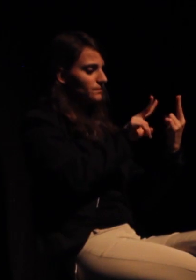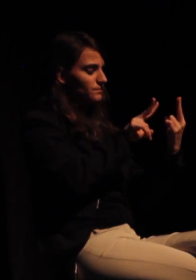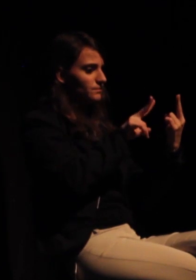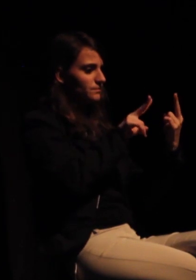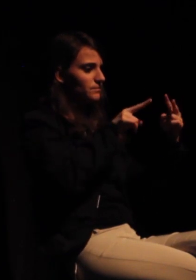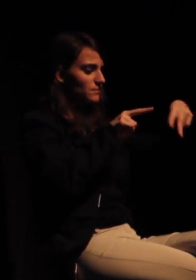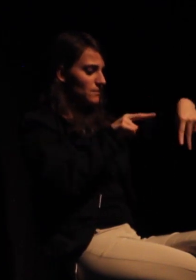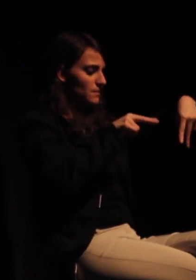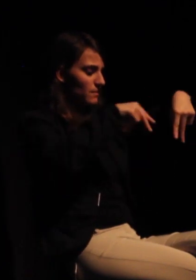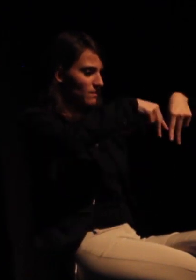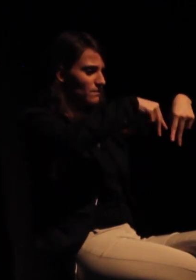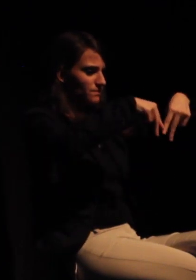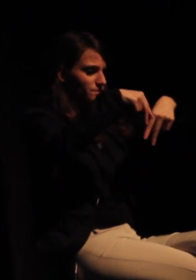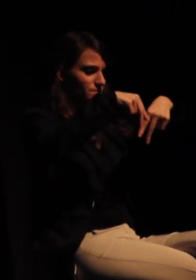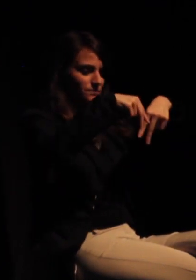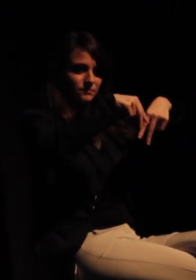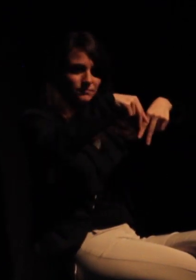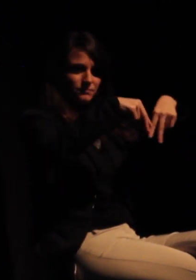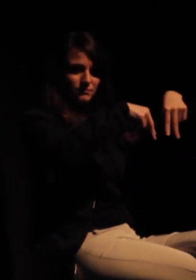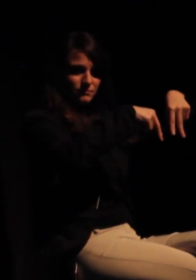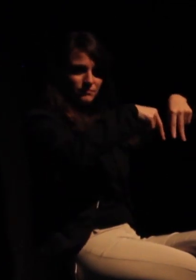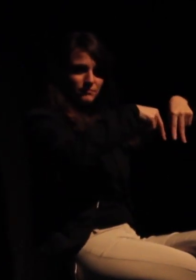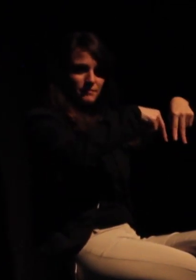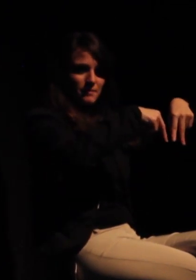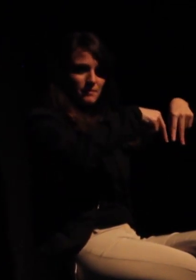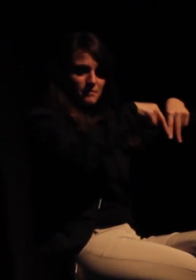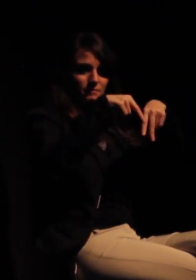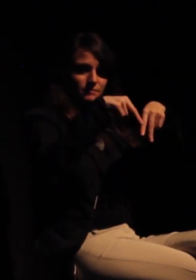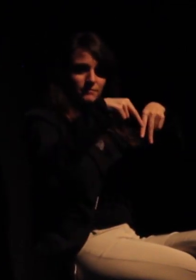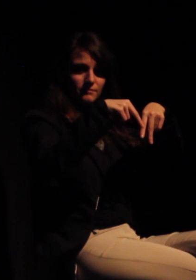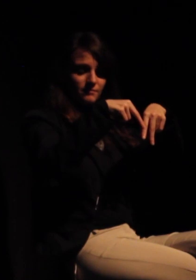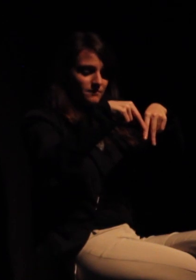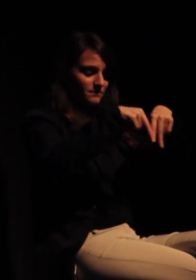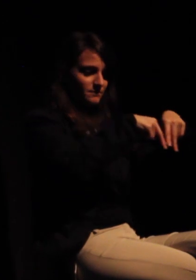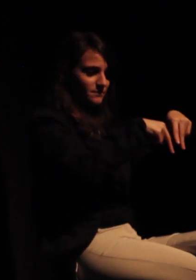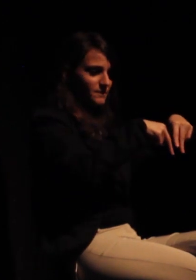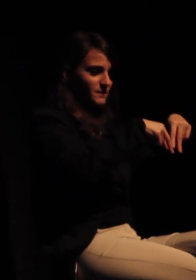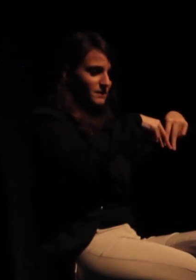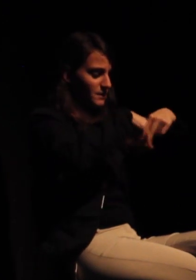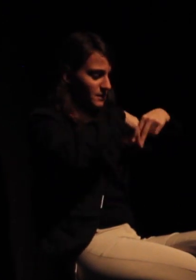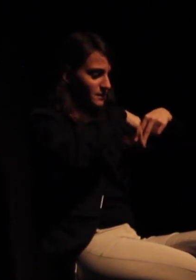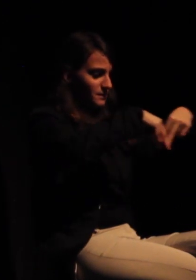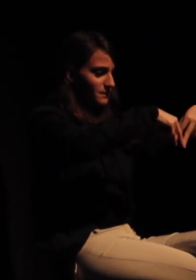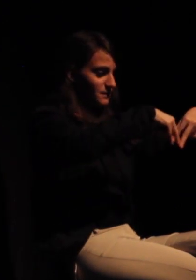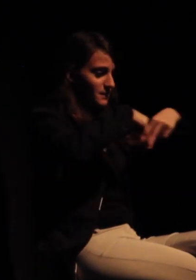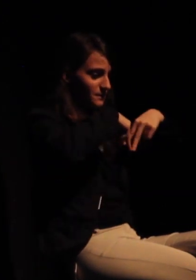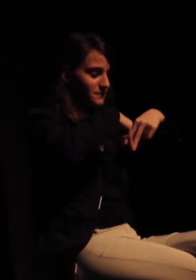para cá, ela vem, você vem para cá, ela vem. Aí você vem para cá, ela vem, você vem para cá, ela vem. E um fica olhando para o